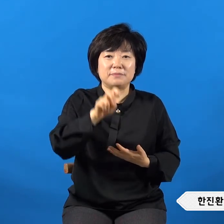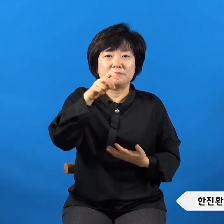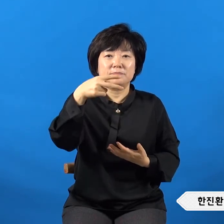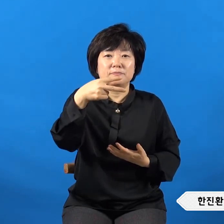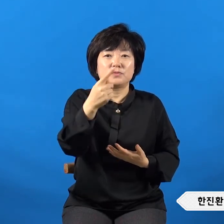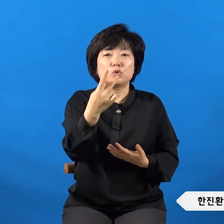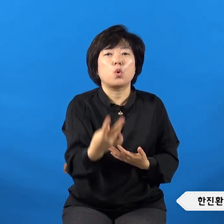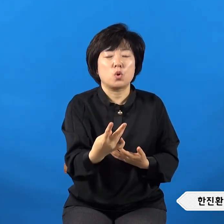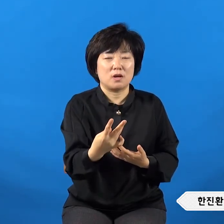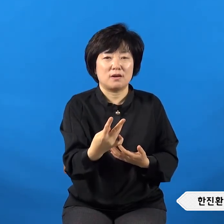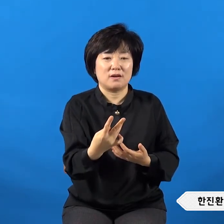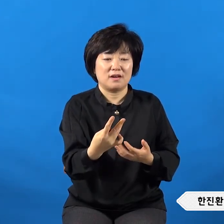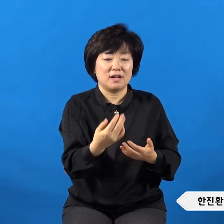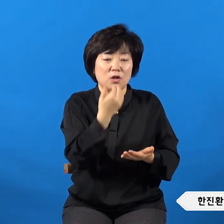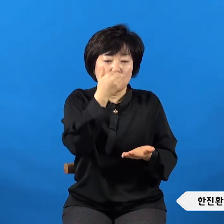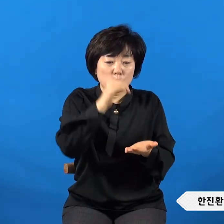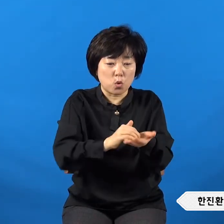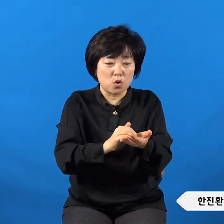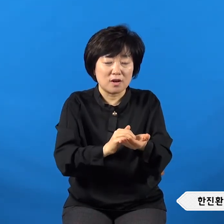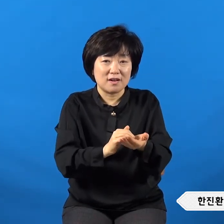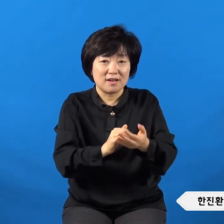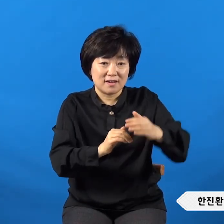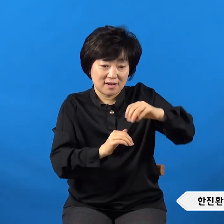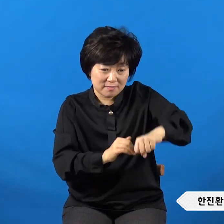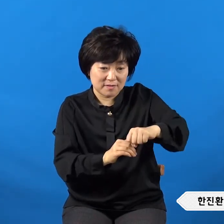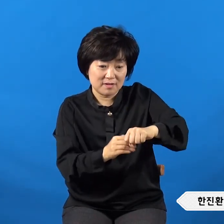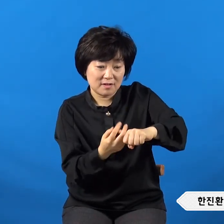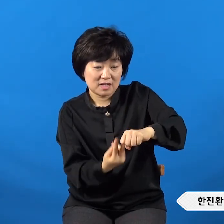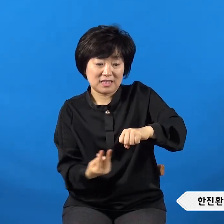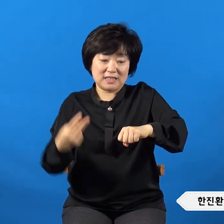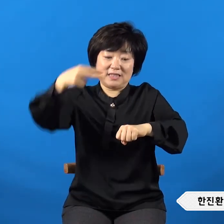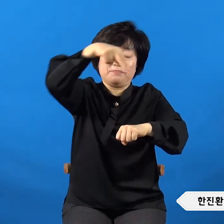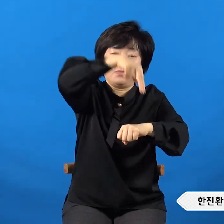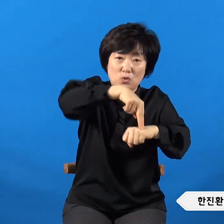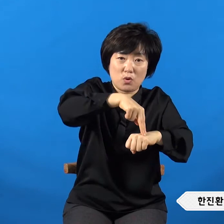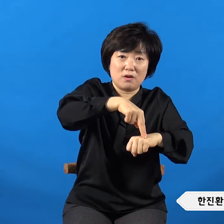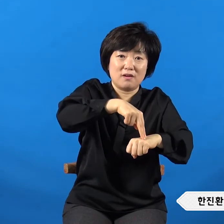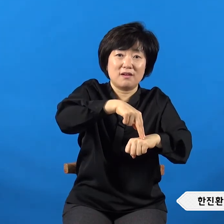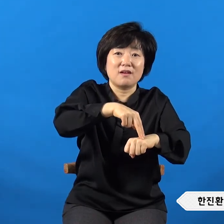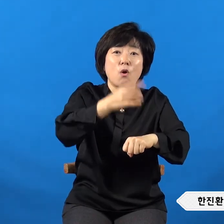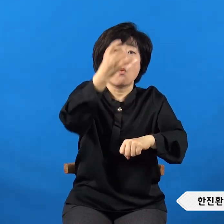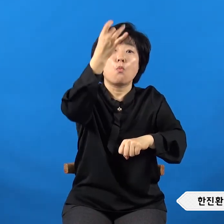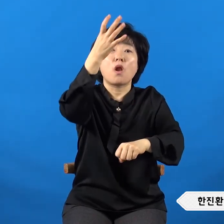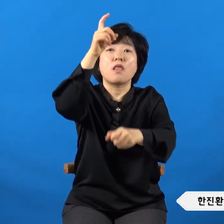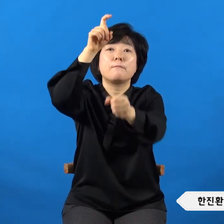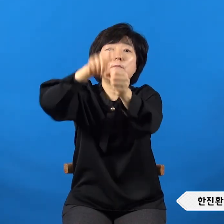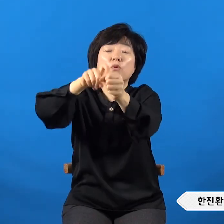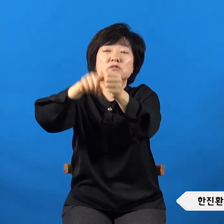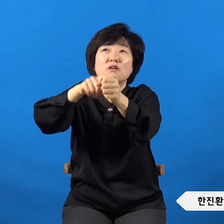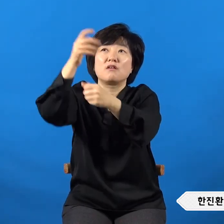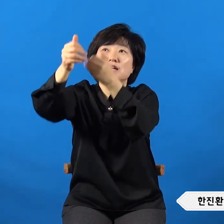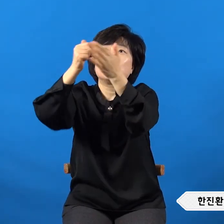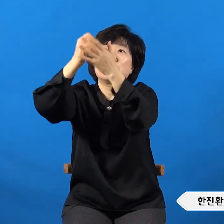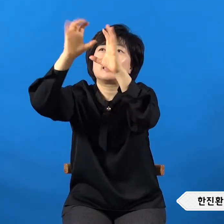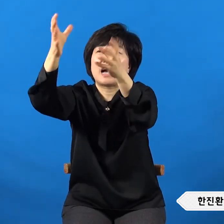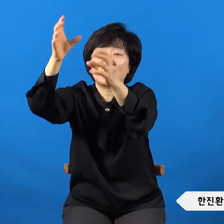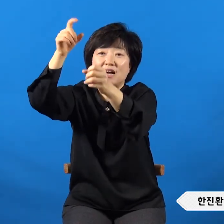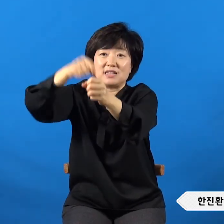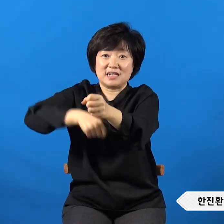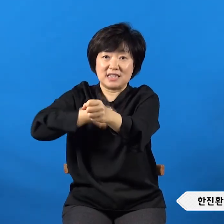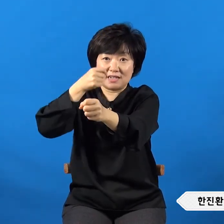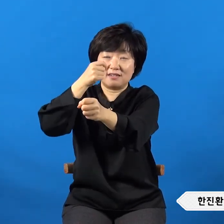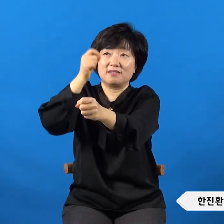디딤돌을 이용을 해서 우리의 본래의 목표 하나님의 나라와 그 의를 위해서 구하는 것에